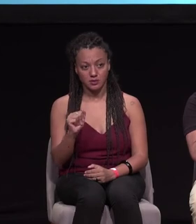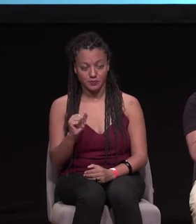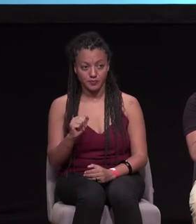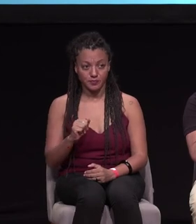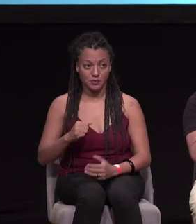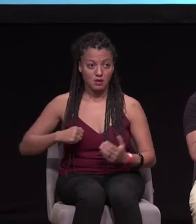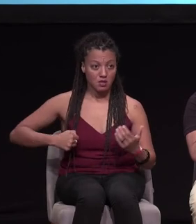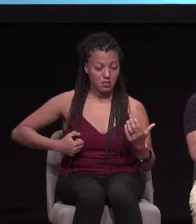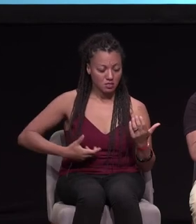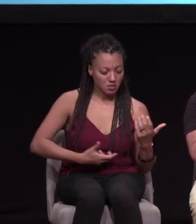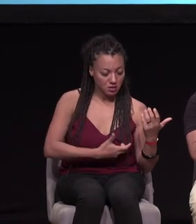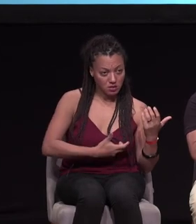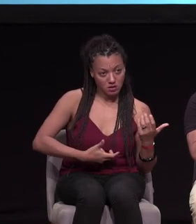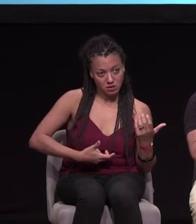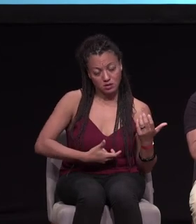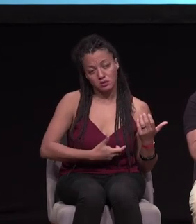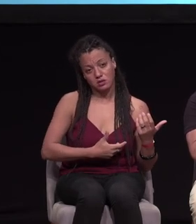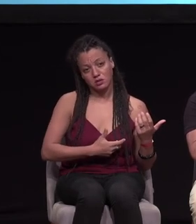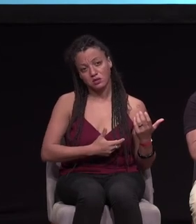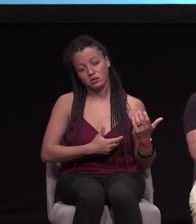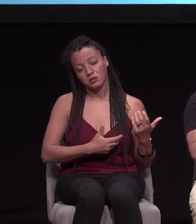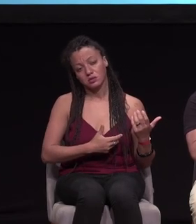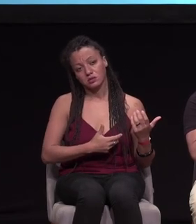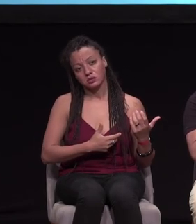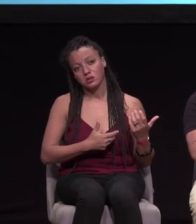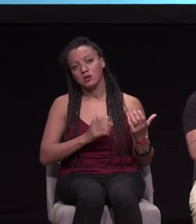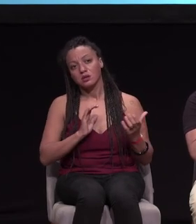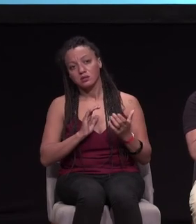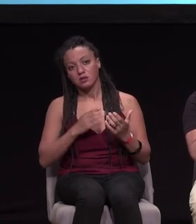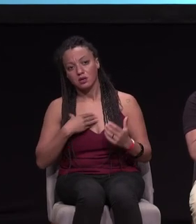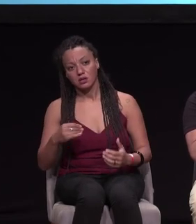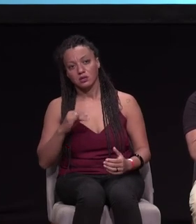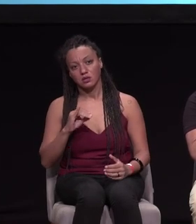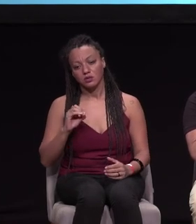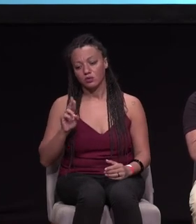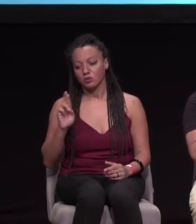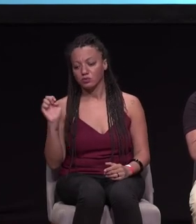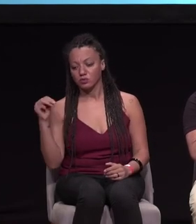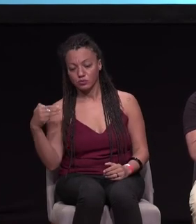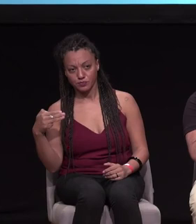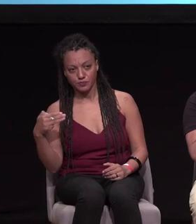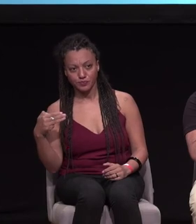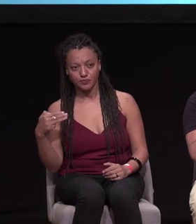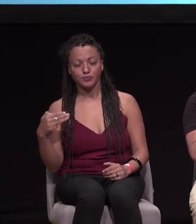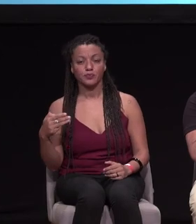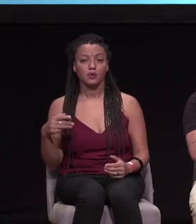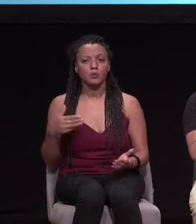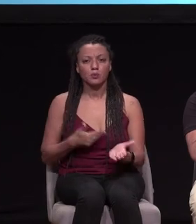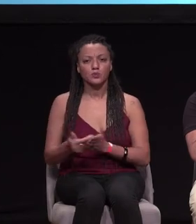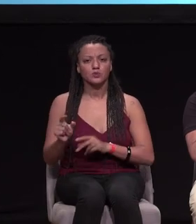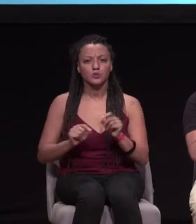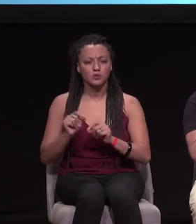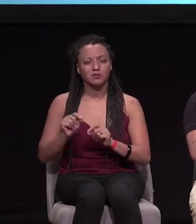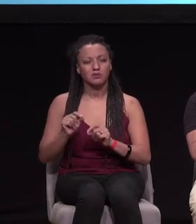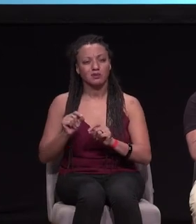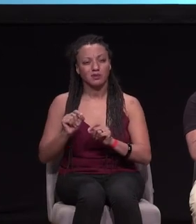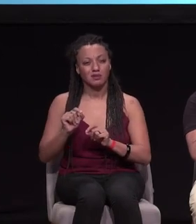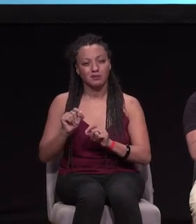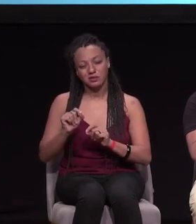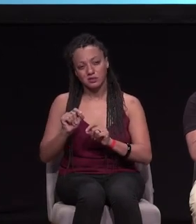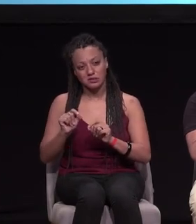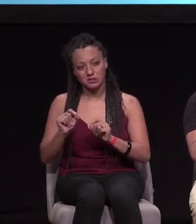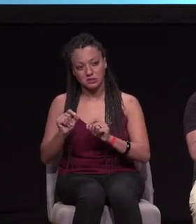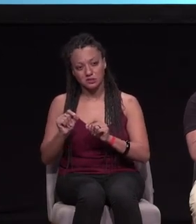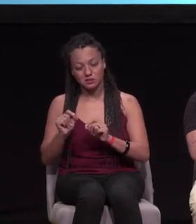voltam para um é e aí a gente vai ter é a sistematização da religião no final do século 19 e começo